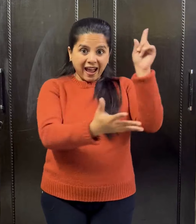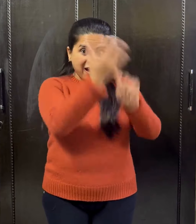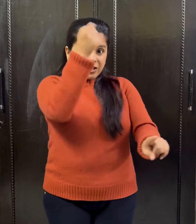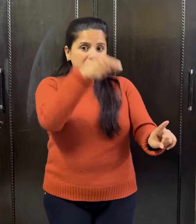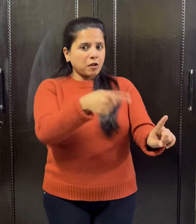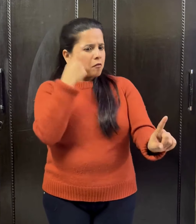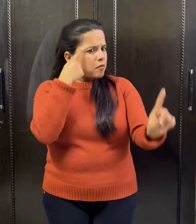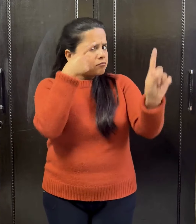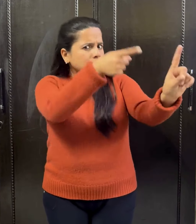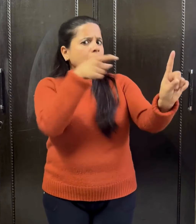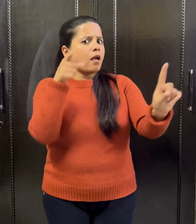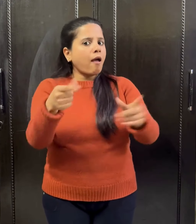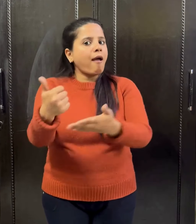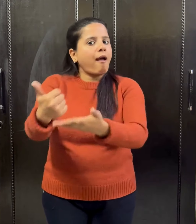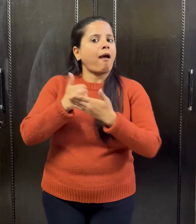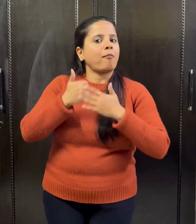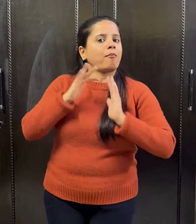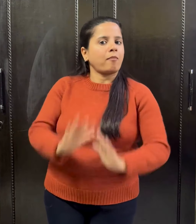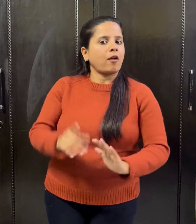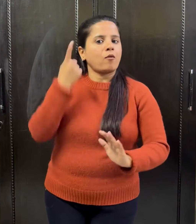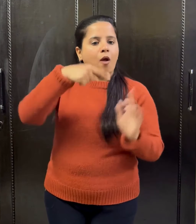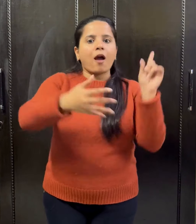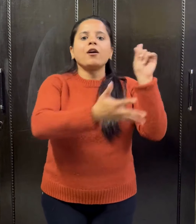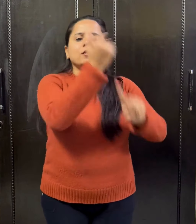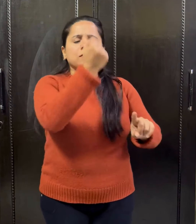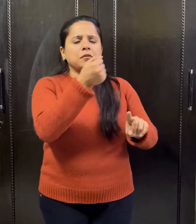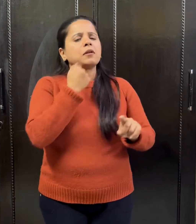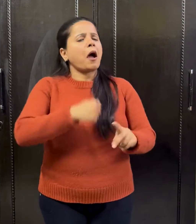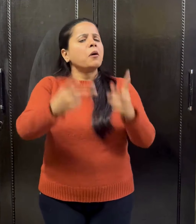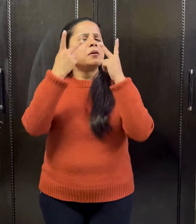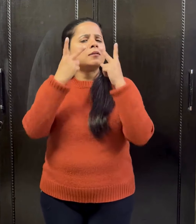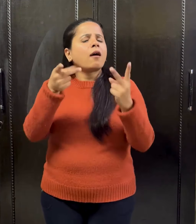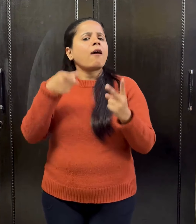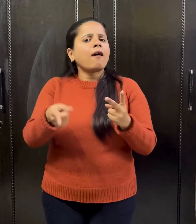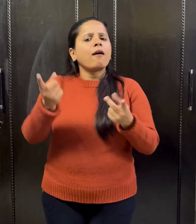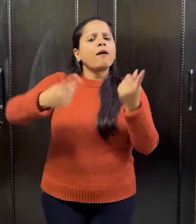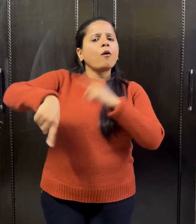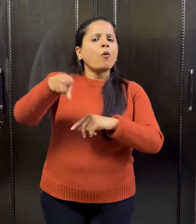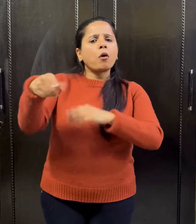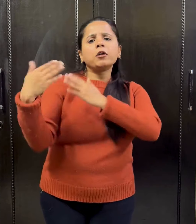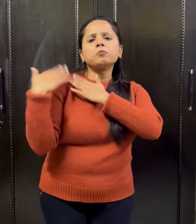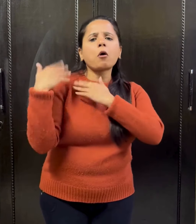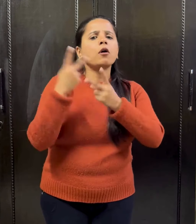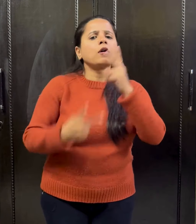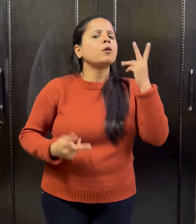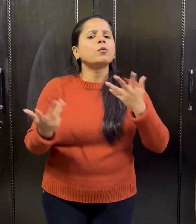हैं। आइए जानते हैं इन भागीदारी की भूमिका।